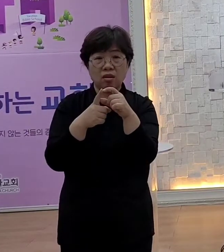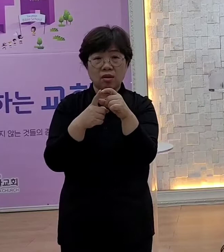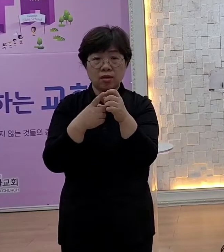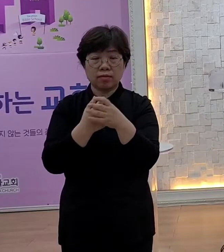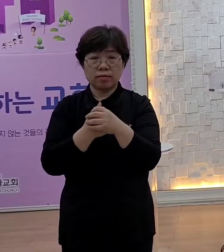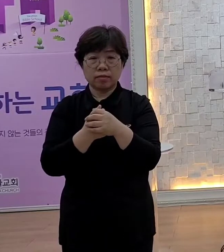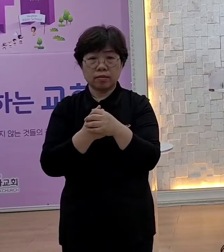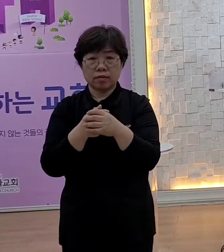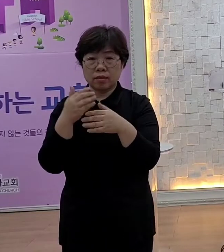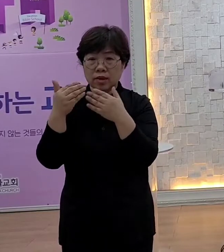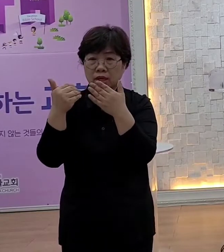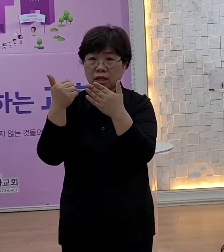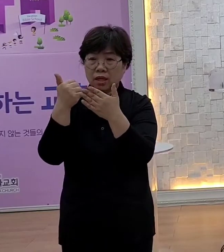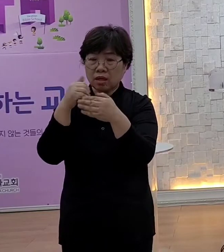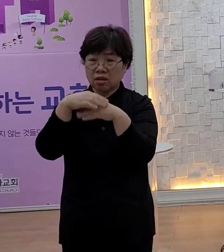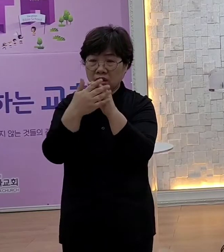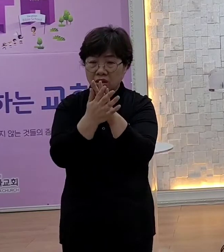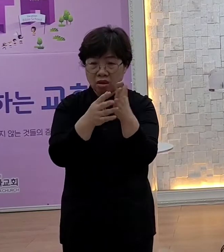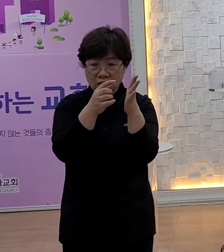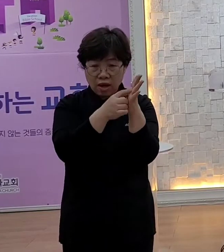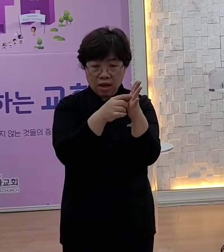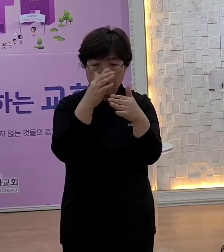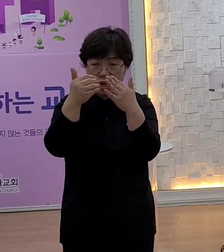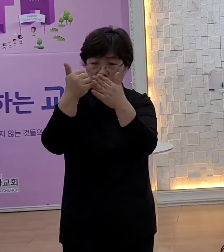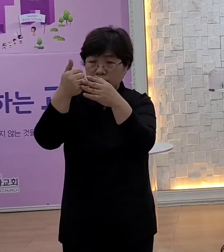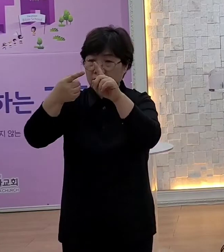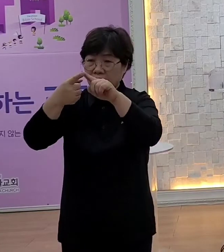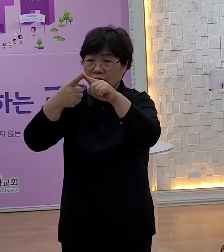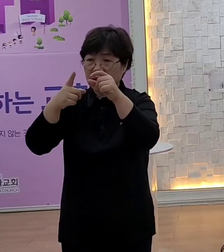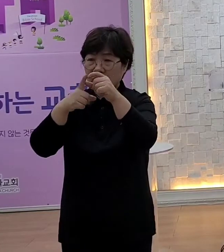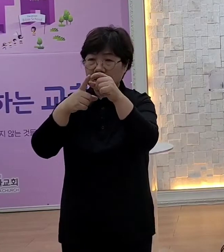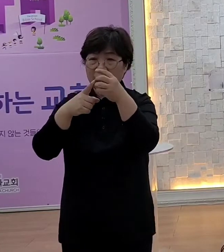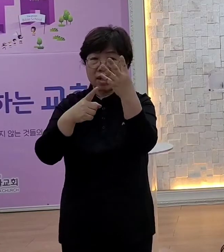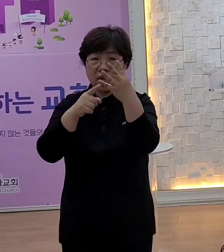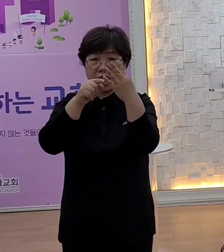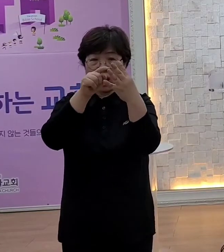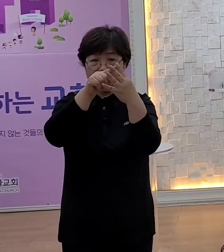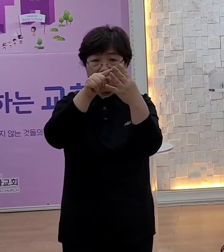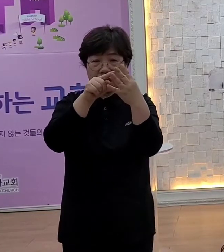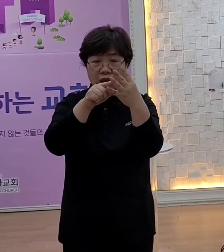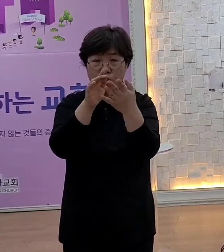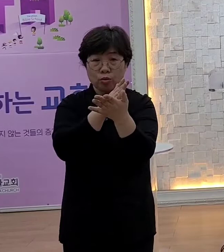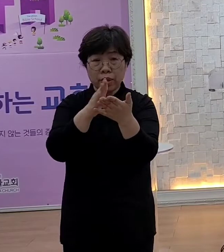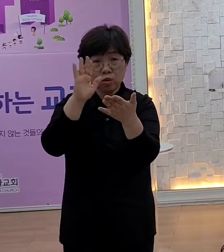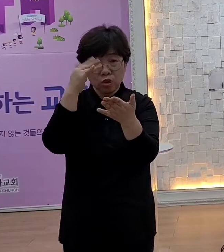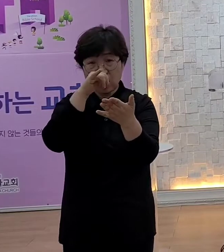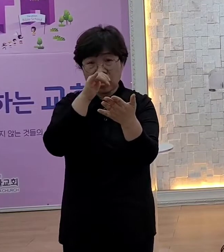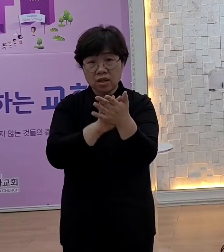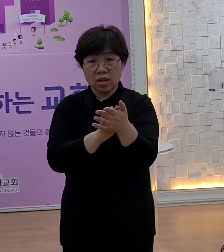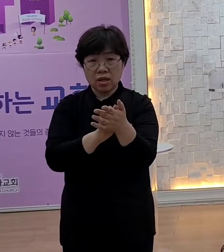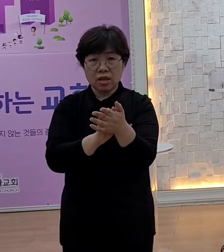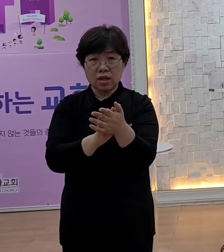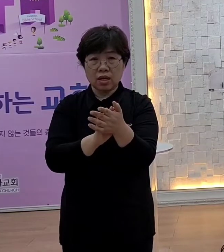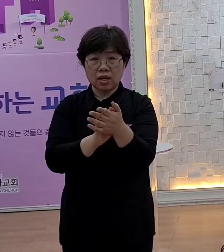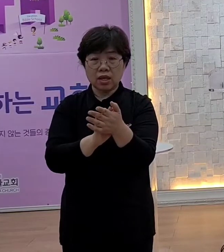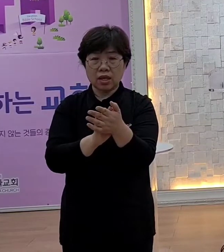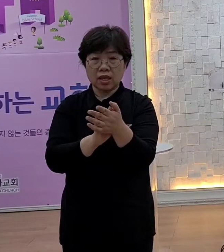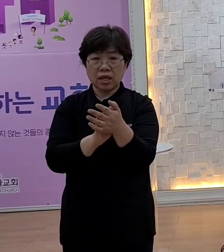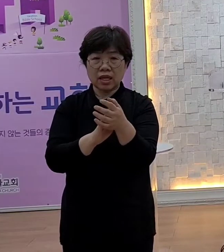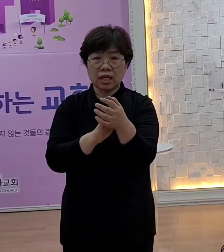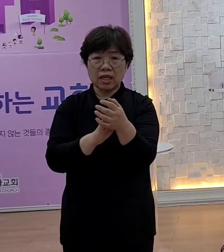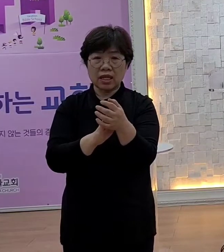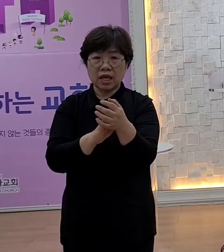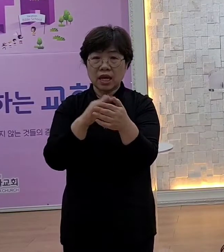단어가 한 4가지 정도가 되는데, 여러분 그 중에서 같은 하나님이라는 단어지만 이게 어떻게